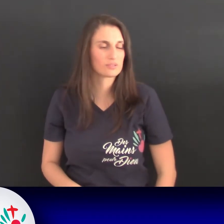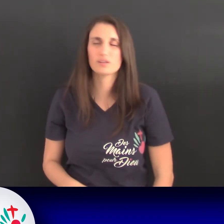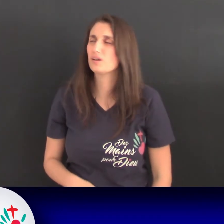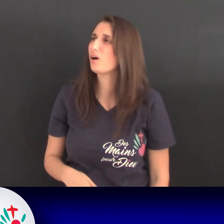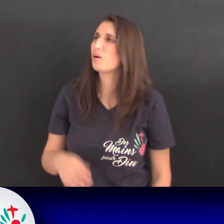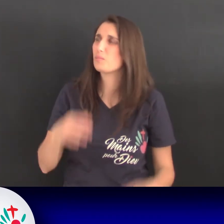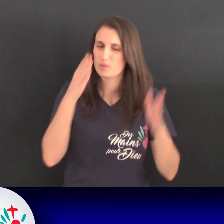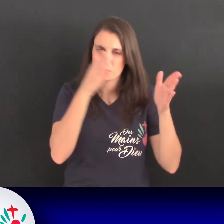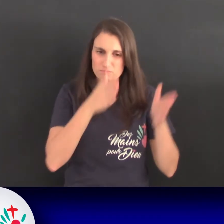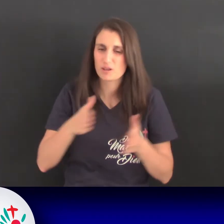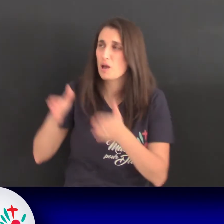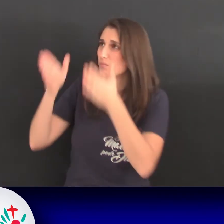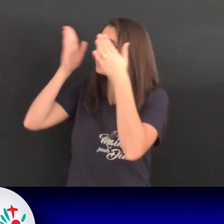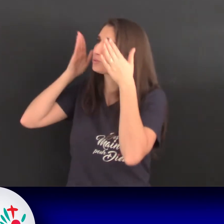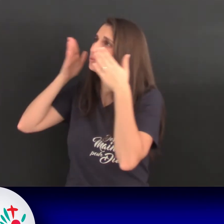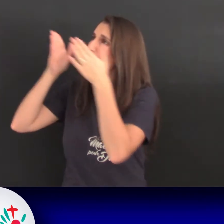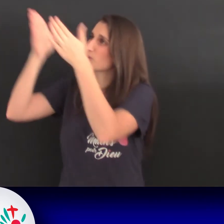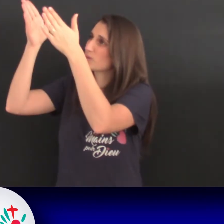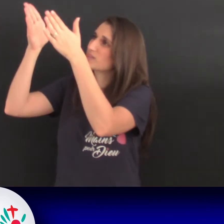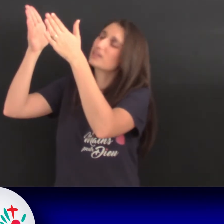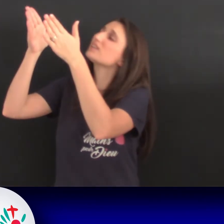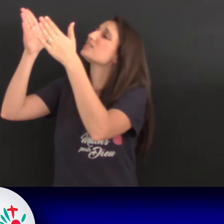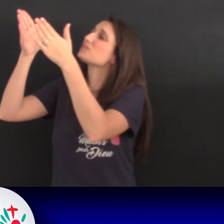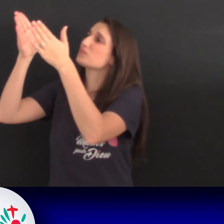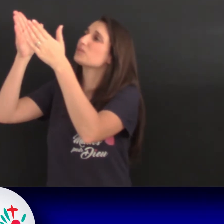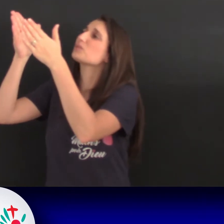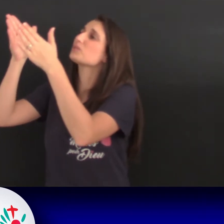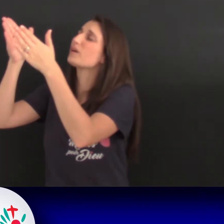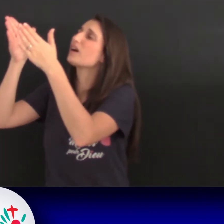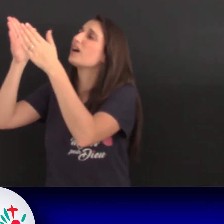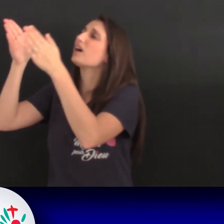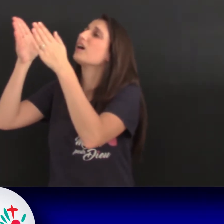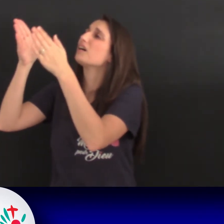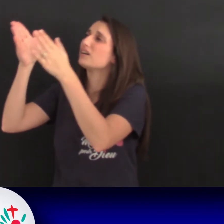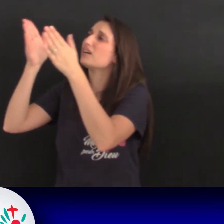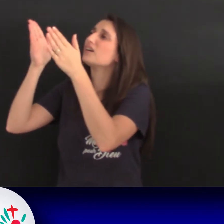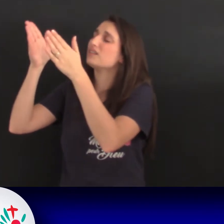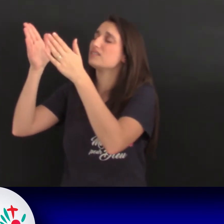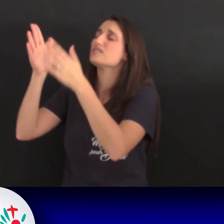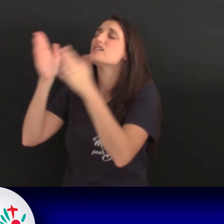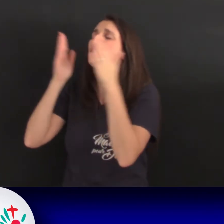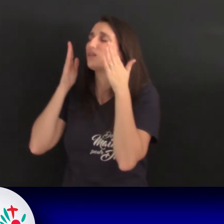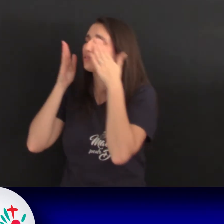faux semblants pour tout centrer sur toi,